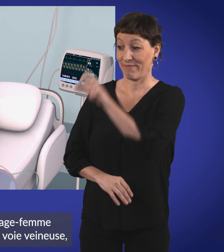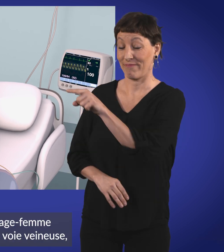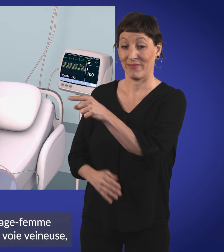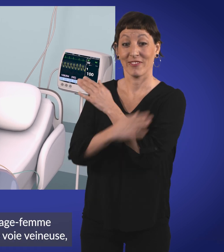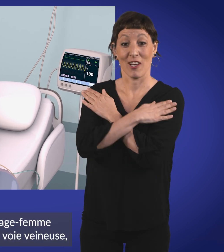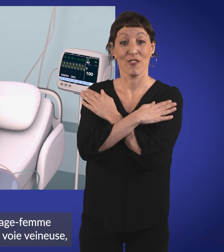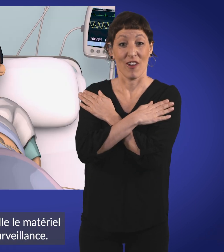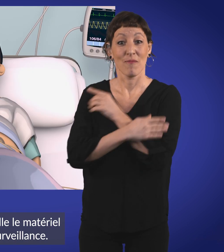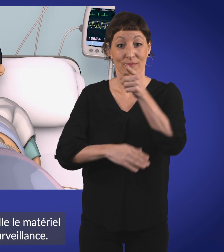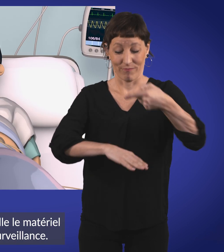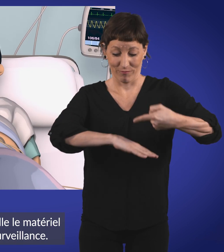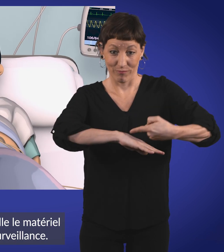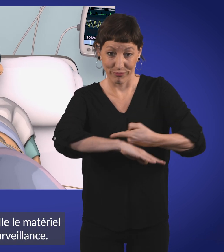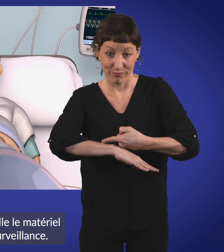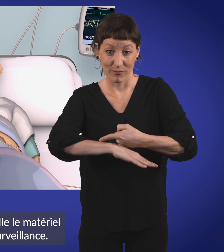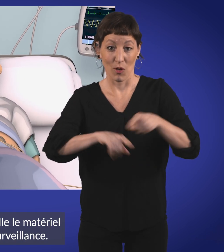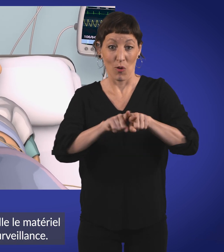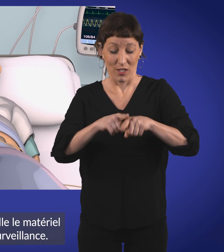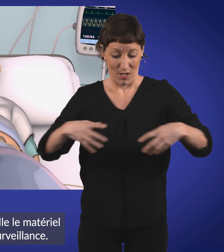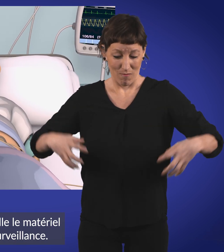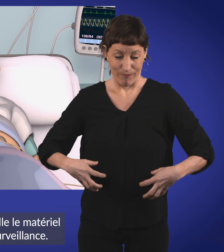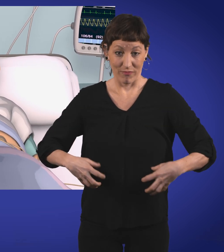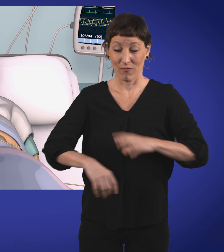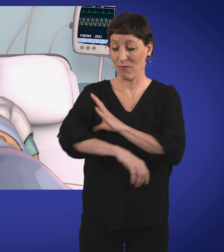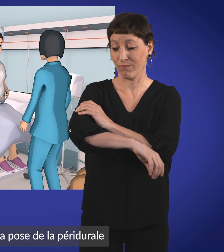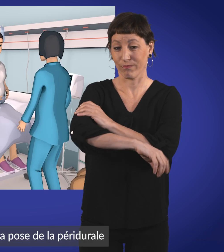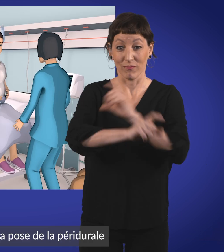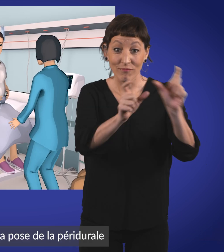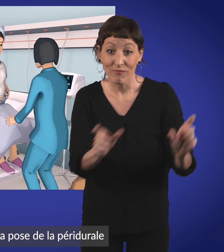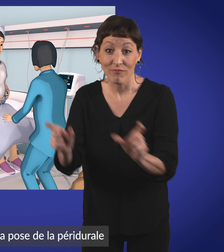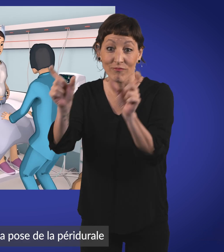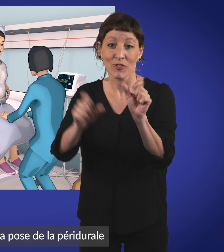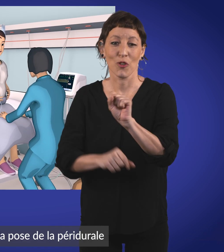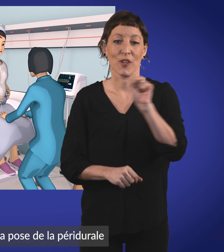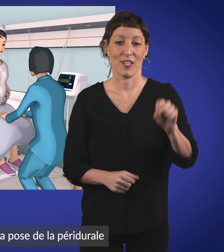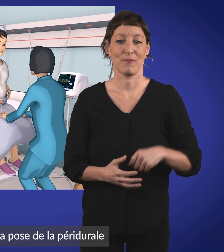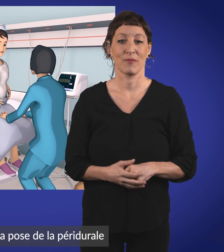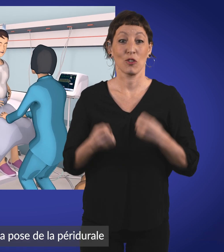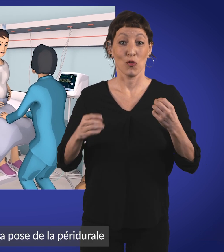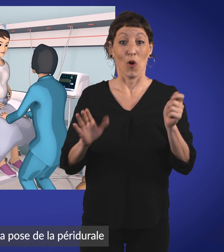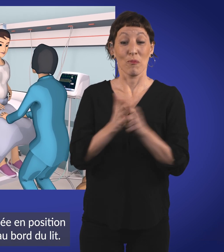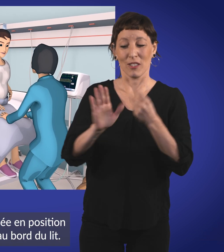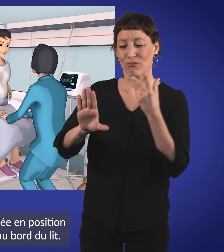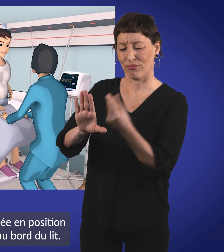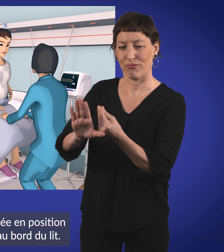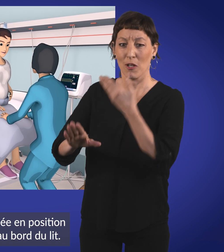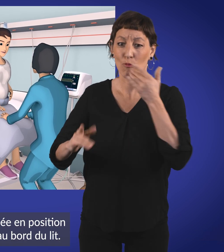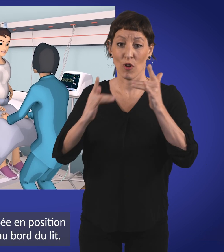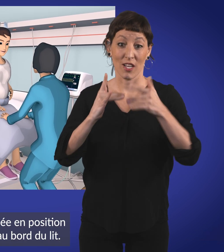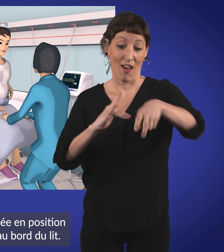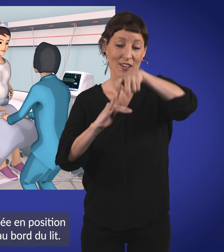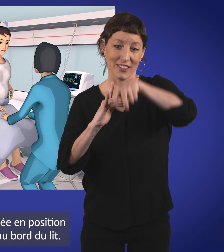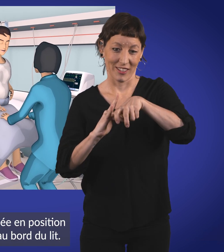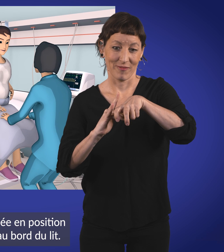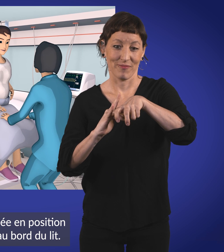sage-femme pose une voie veineuse et installe le matériel de surveillance. Habituellement, la pose de la péridurale est réalisée en